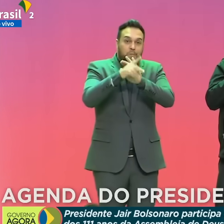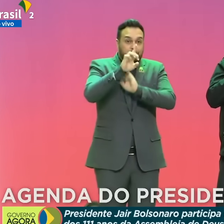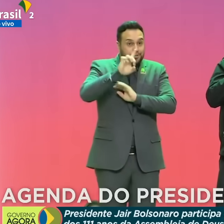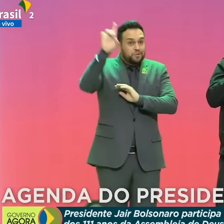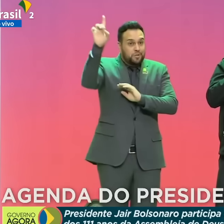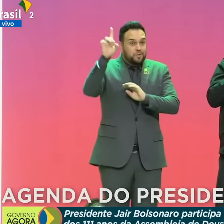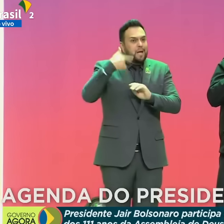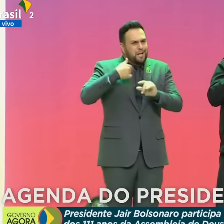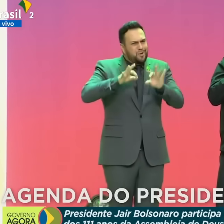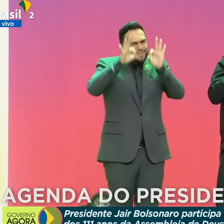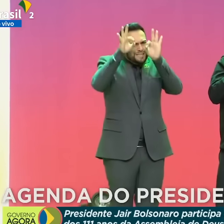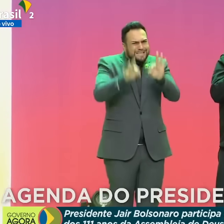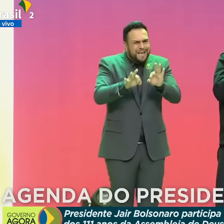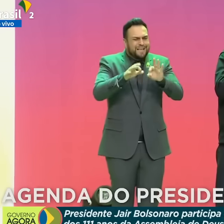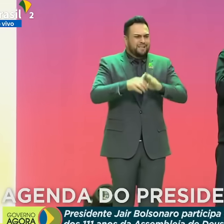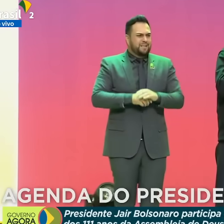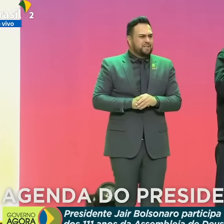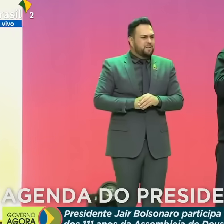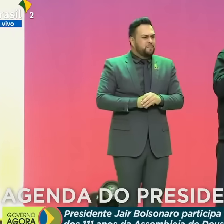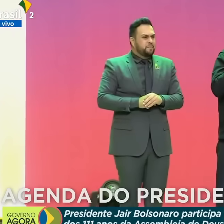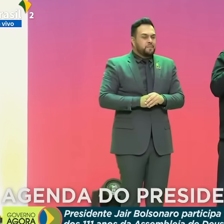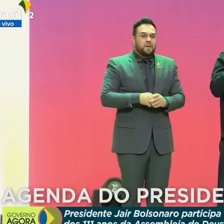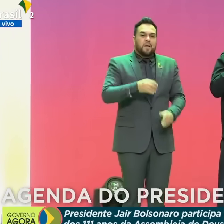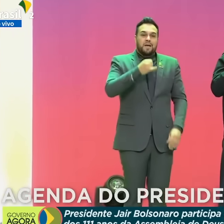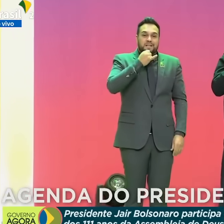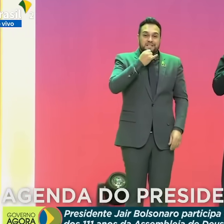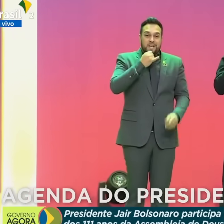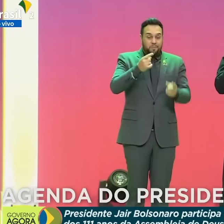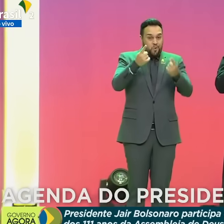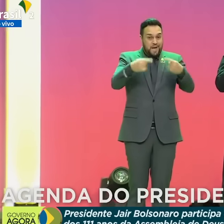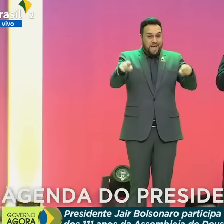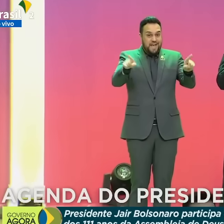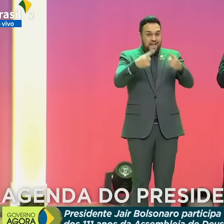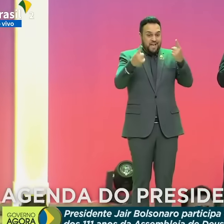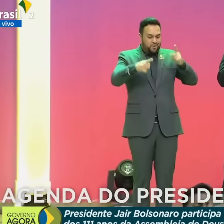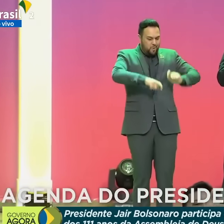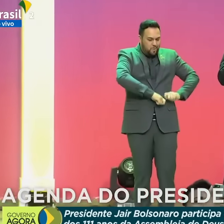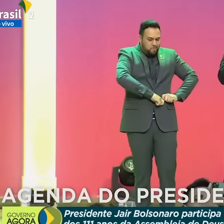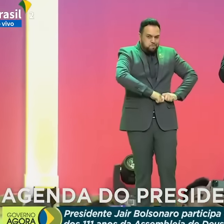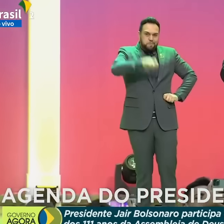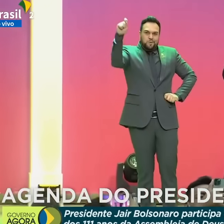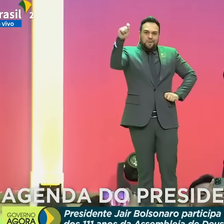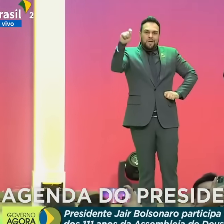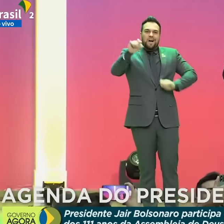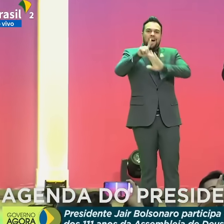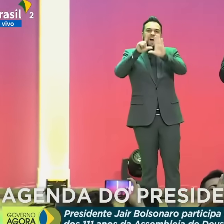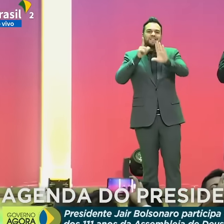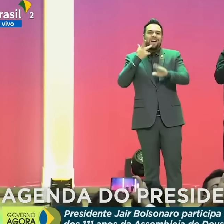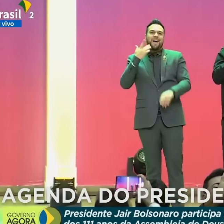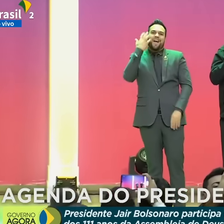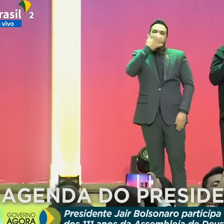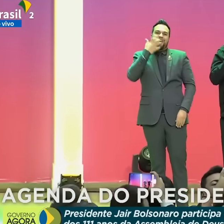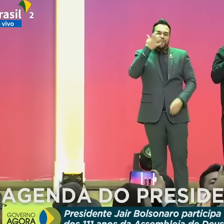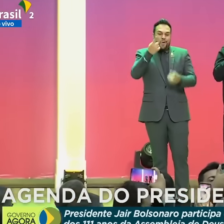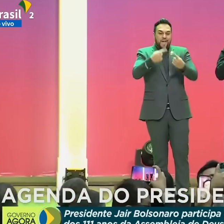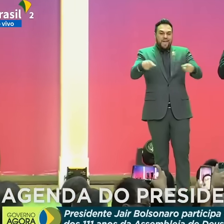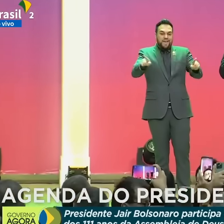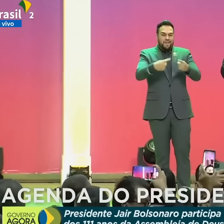Tenho certeza, a exemplo do hino da independência tocado agora há pouco aqui,